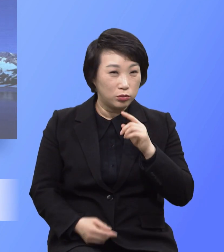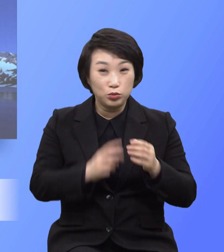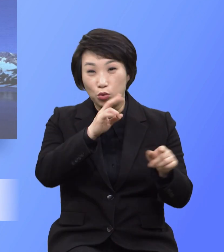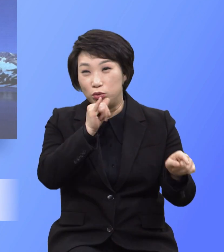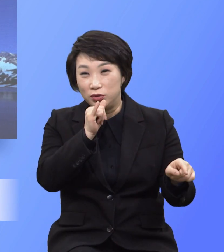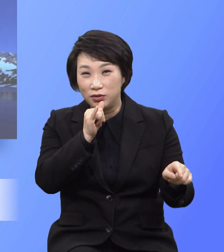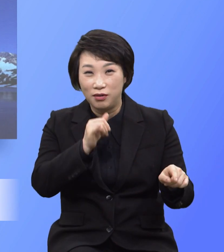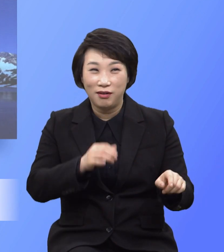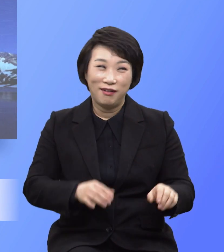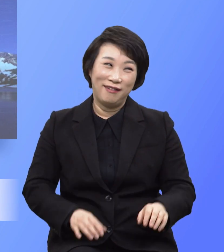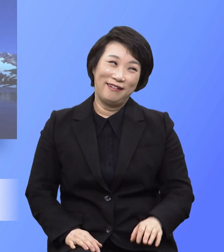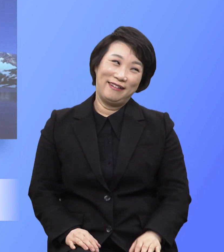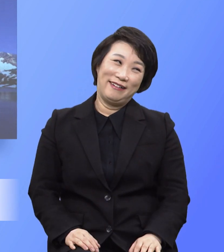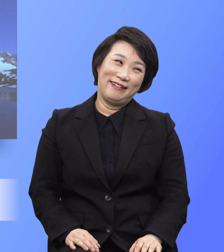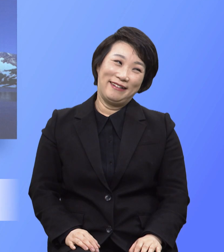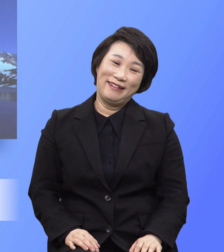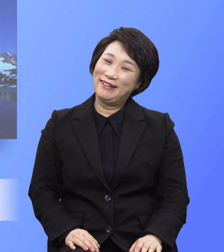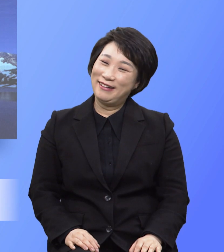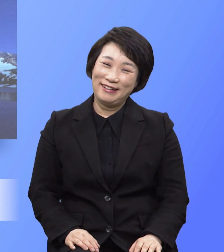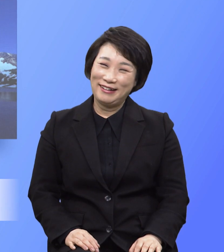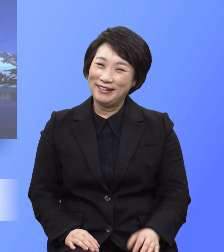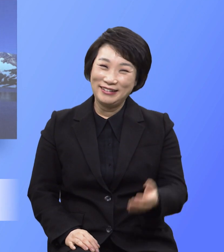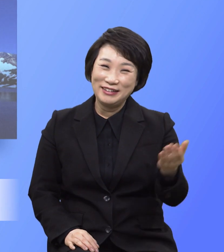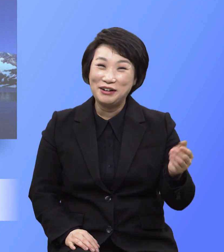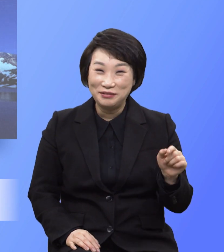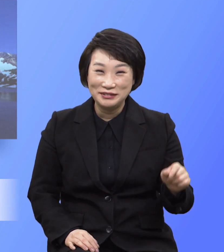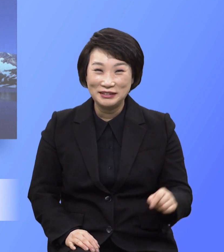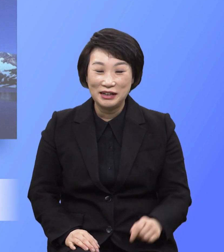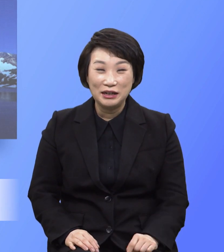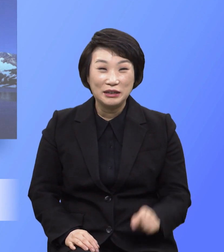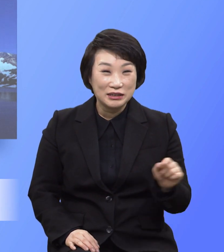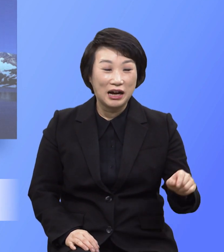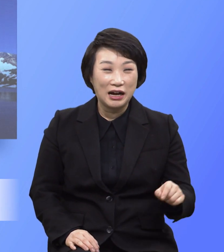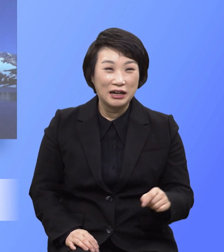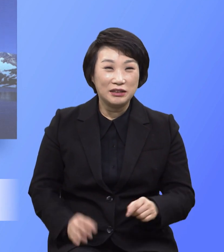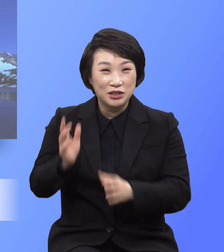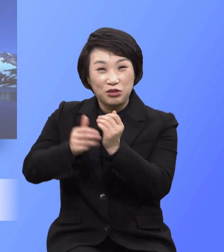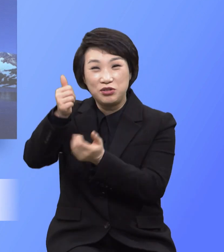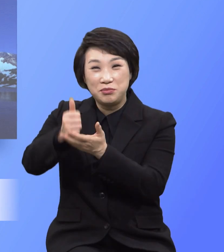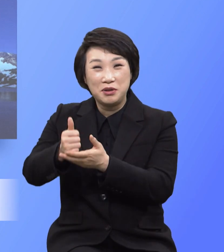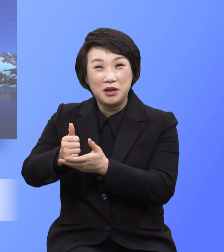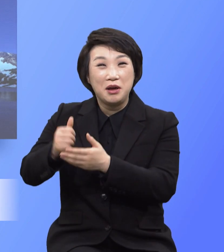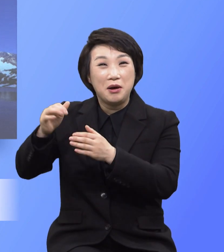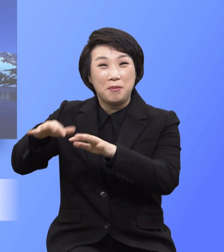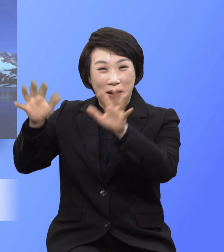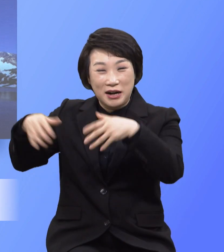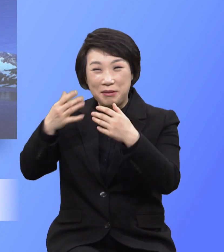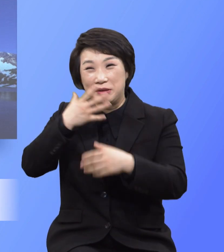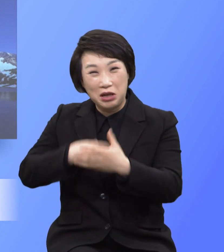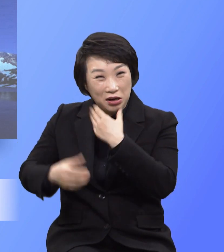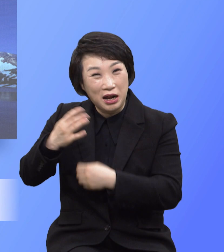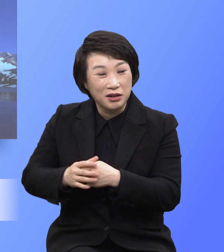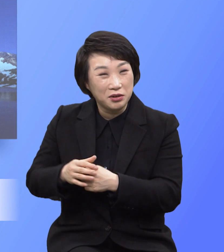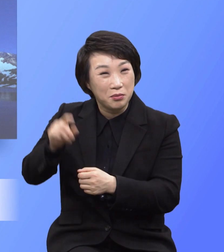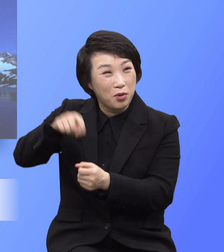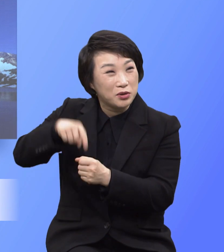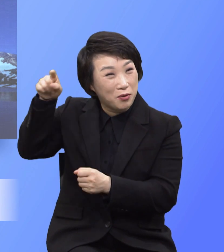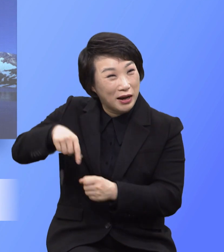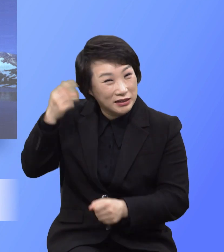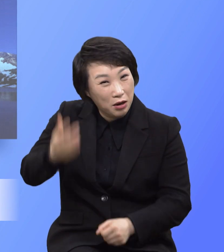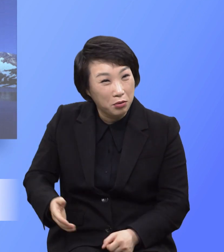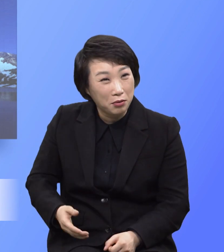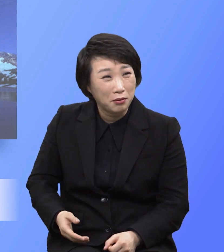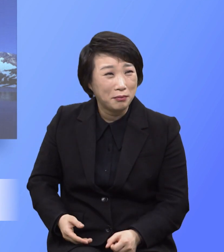수염을 바람에 날리며 오시네. 예수님이 언제 바람에 털 날리고 오셨어?